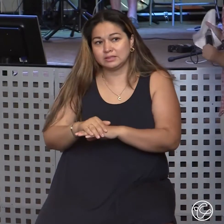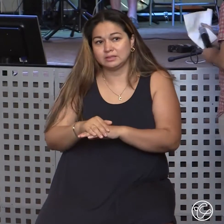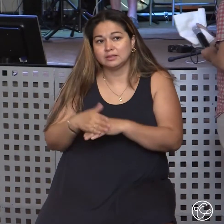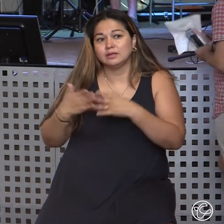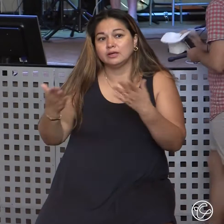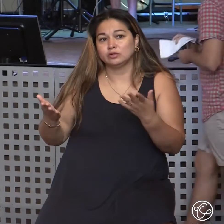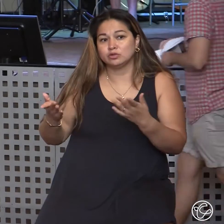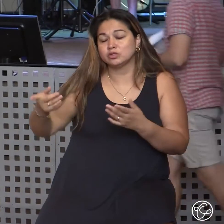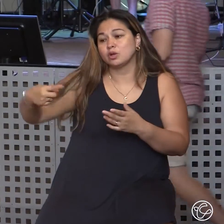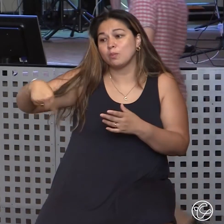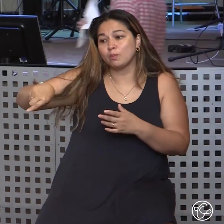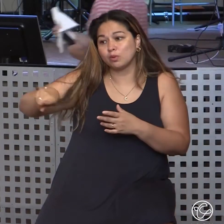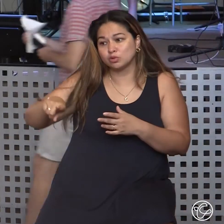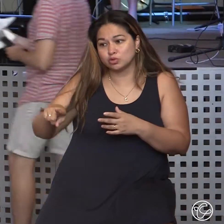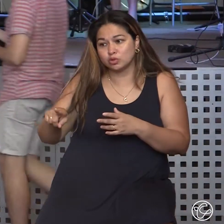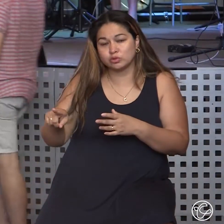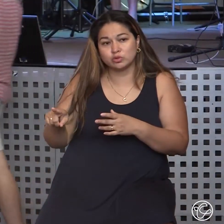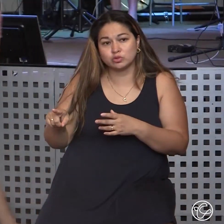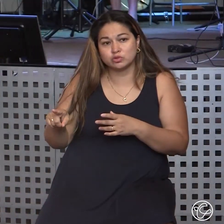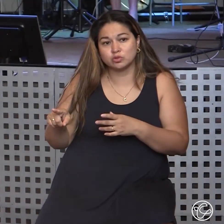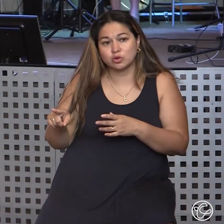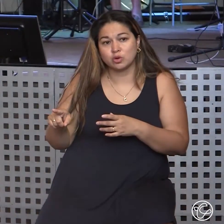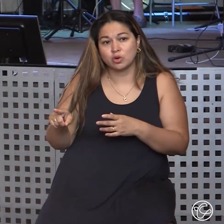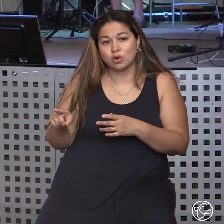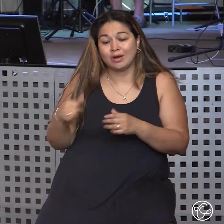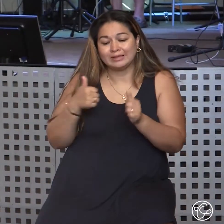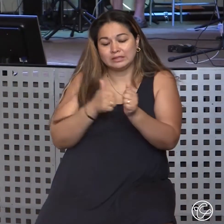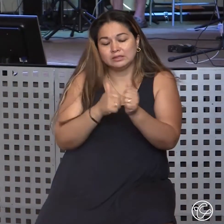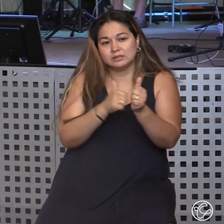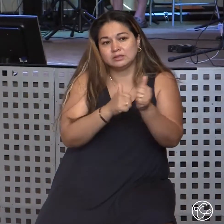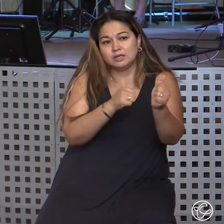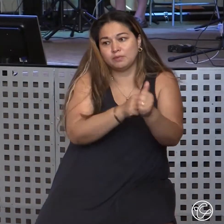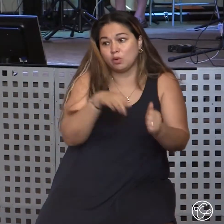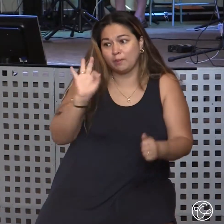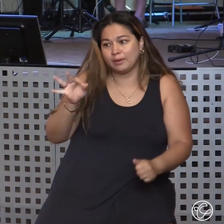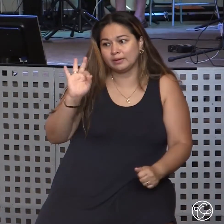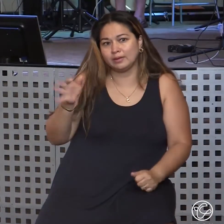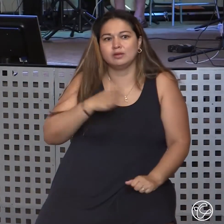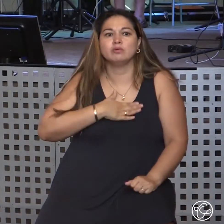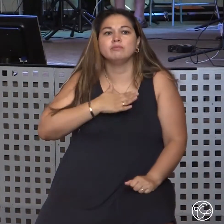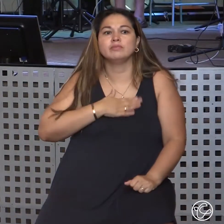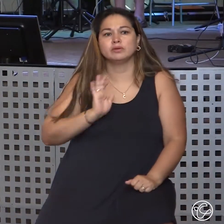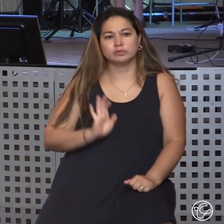seréis verdaderamente mis discípulos. ¿No dice eso?